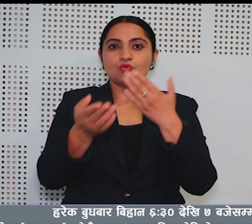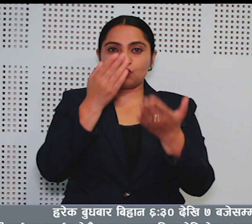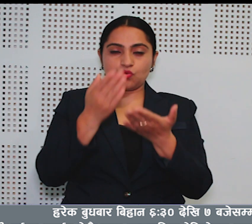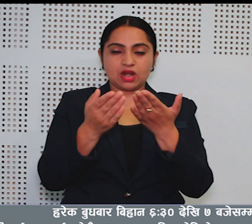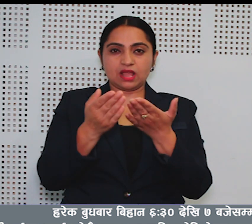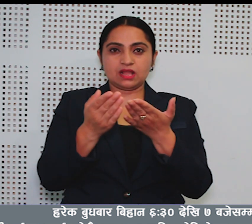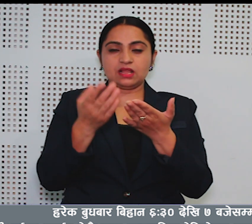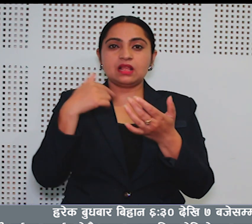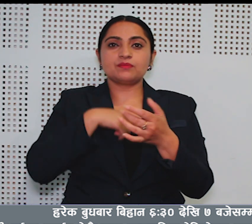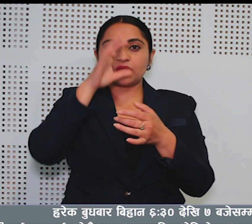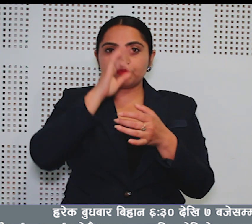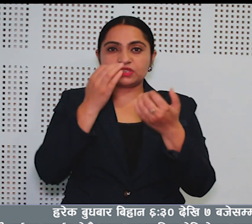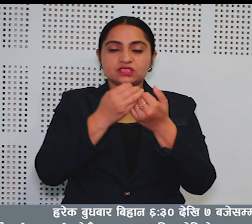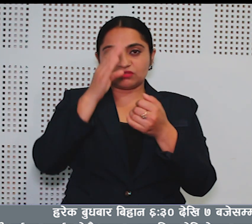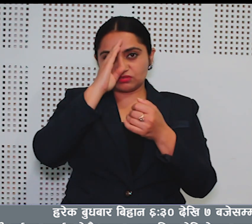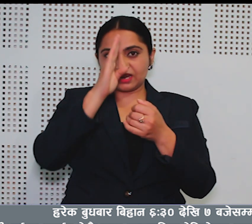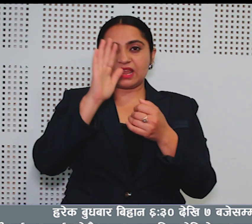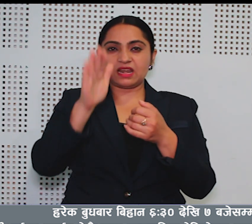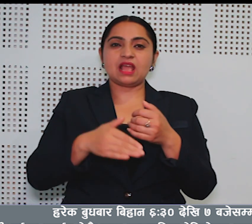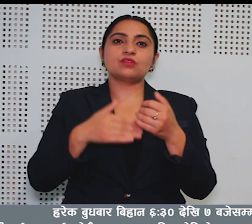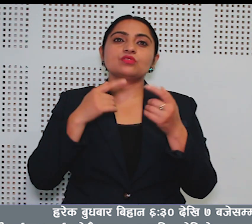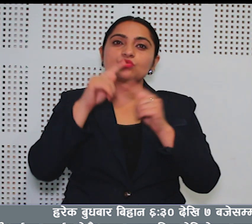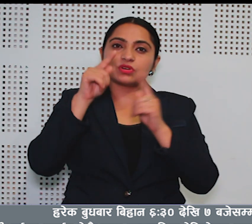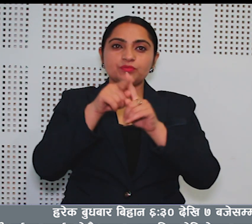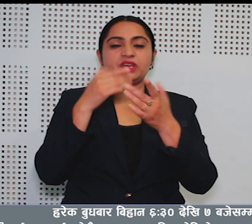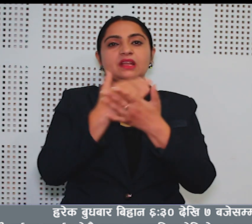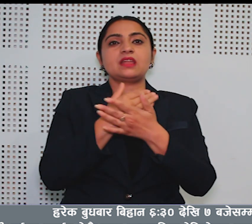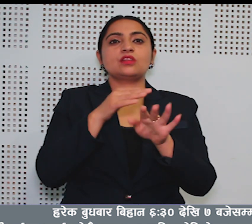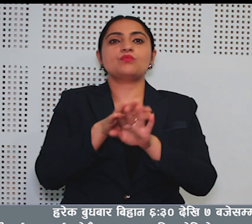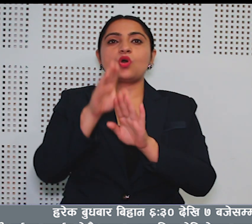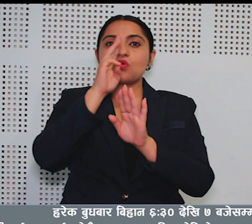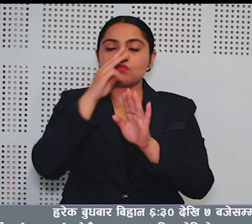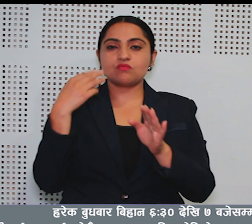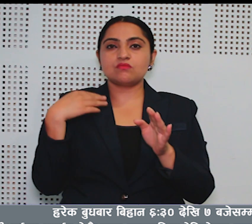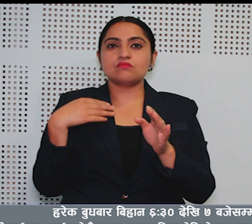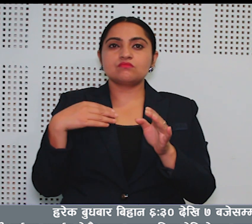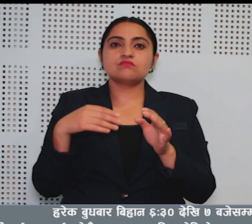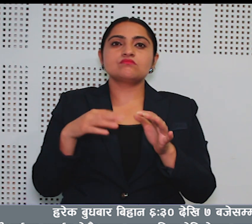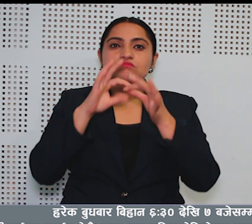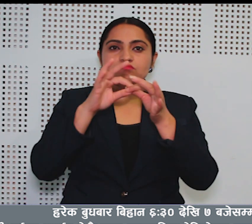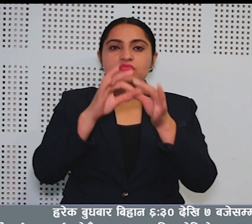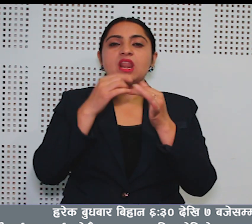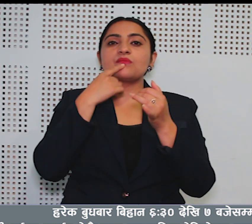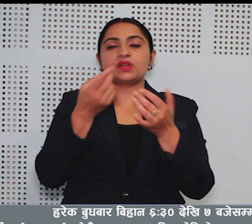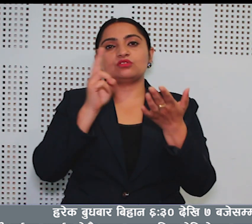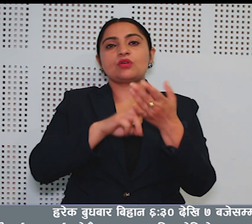हामीलाई चाहिँ विशेष गरी सरकारले ल्याएको कुनै पनि कार्यक्रमहरूमा चाहिँ समायोजन गर्यो भने अलि राम्रो हुने थियो।